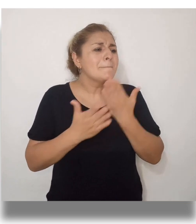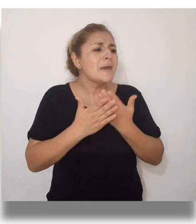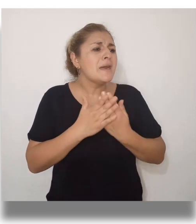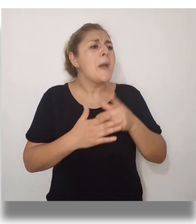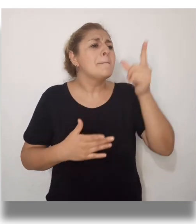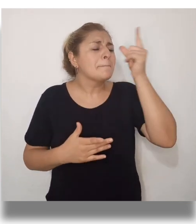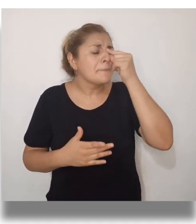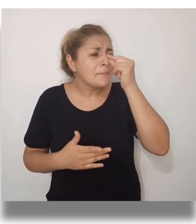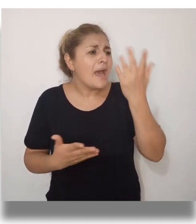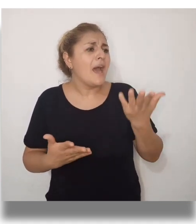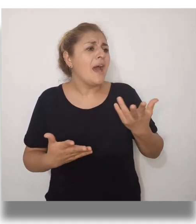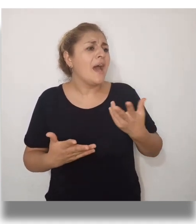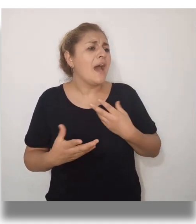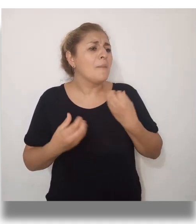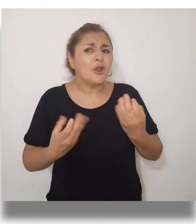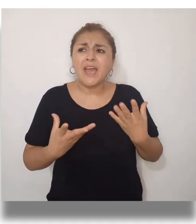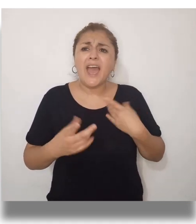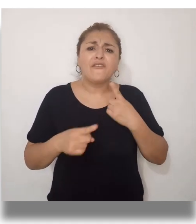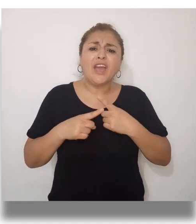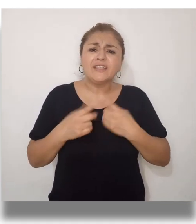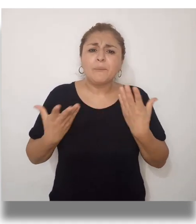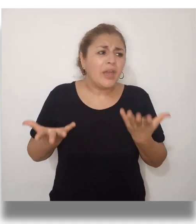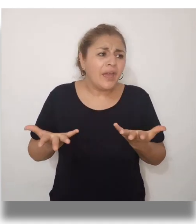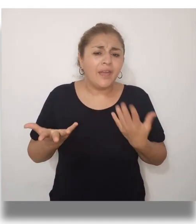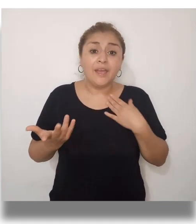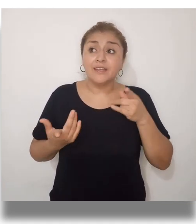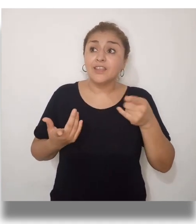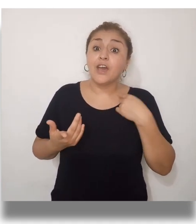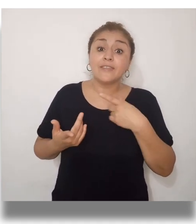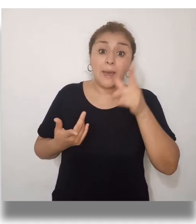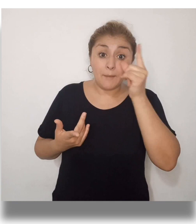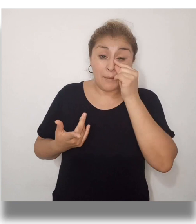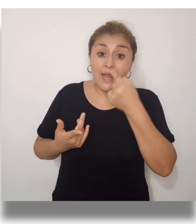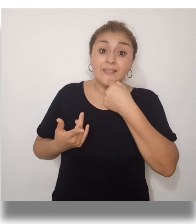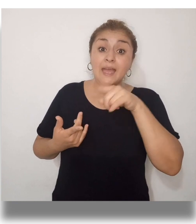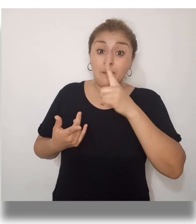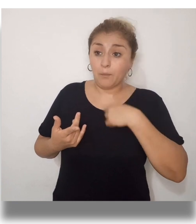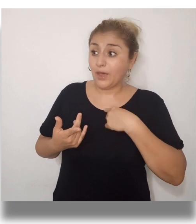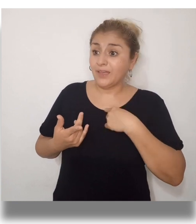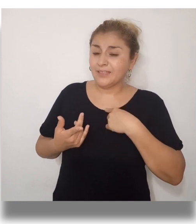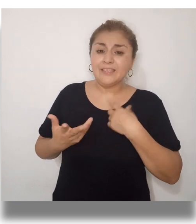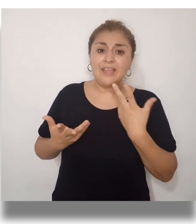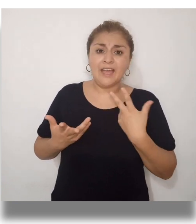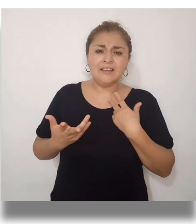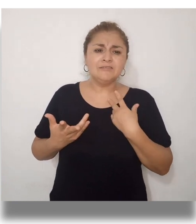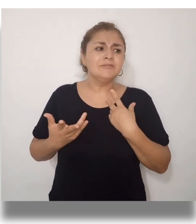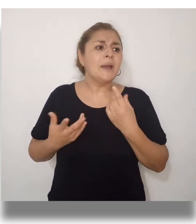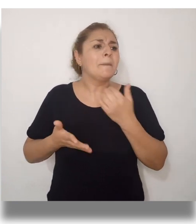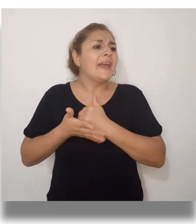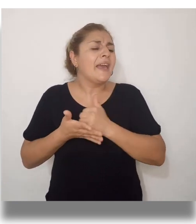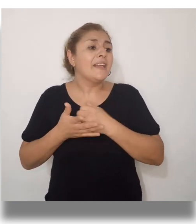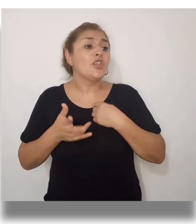rogaba que entrase más él respondiendo dijo al padre he aquí